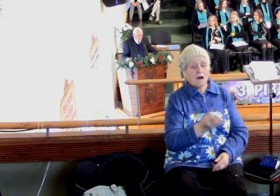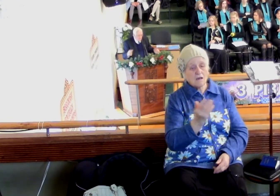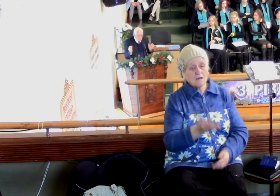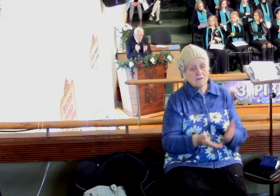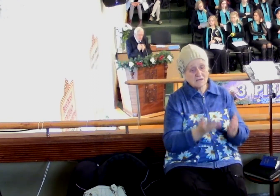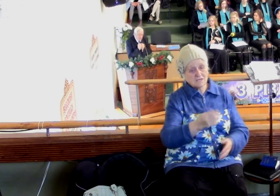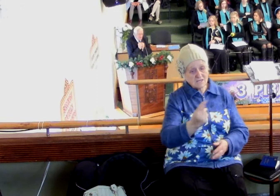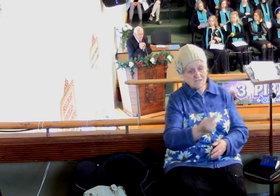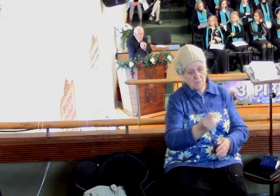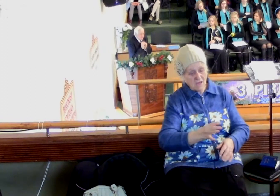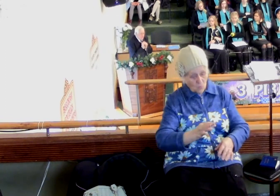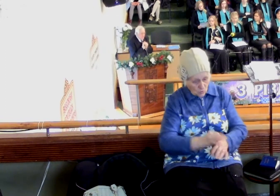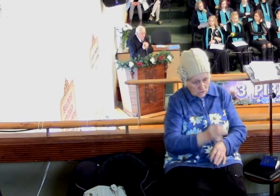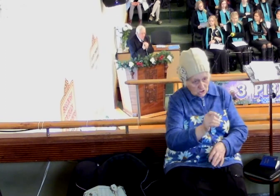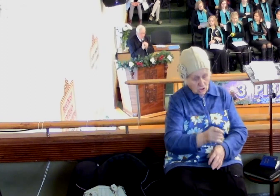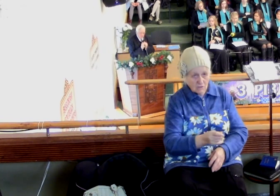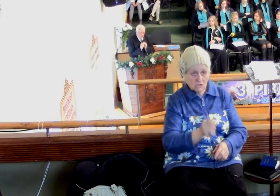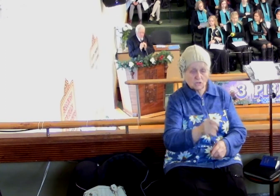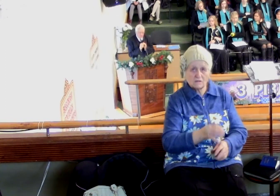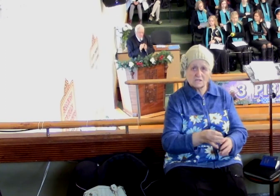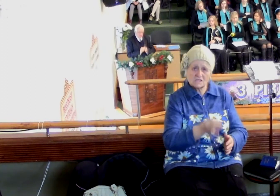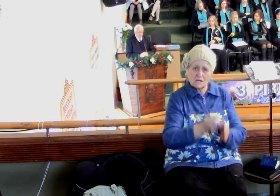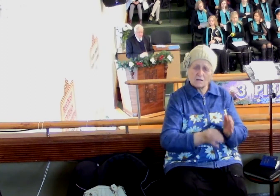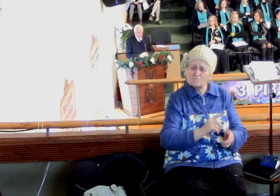увидел. Ужаленный сразу первым долгом